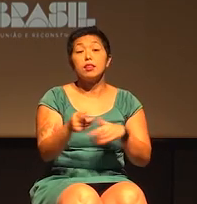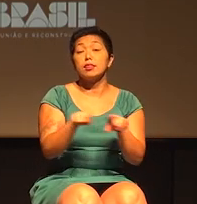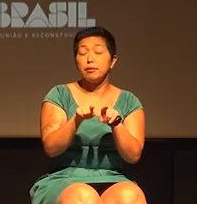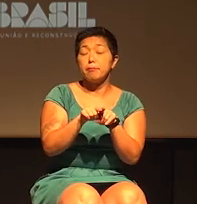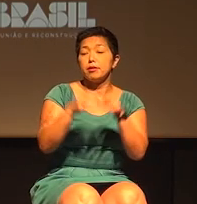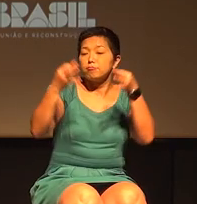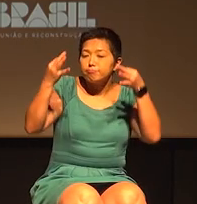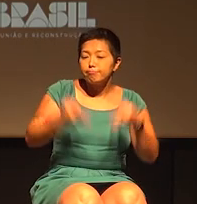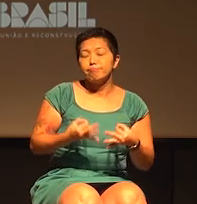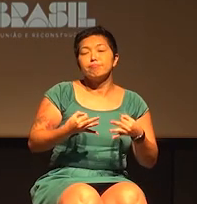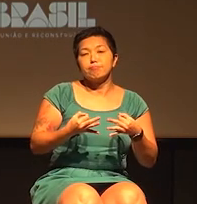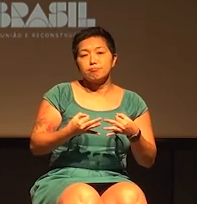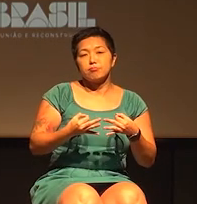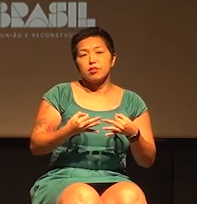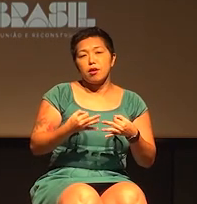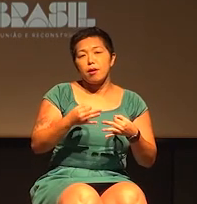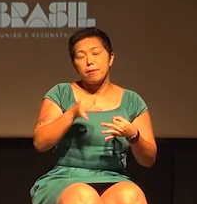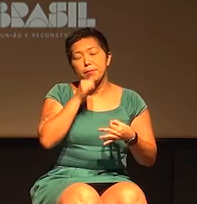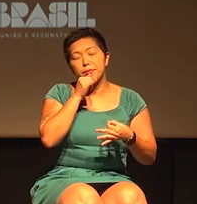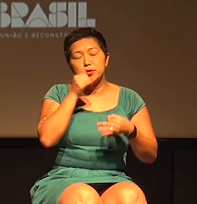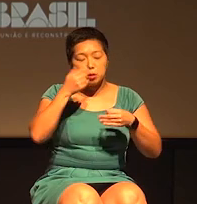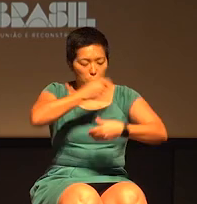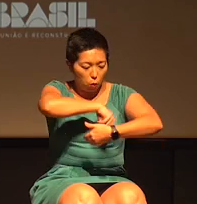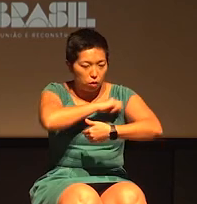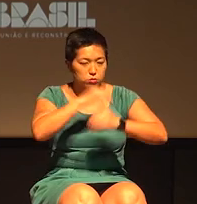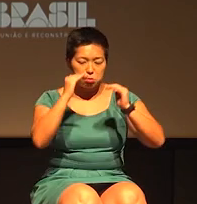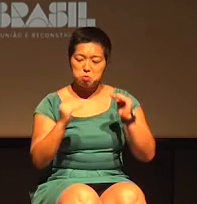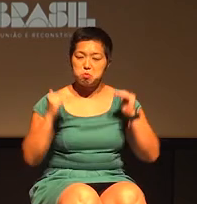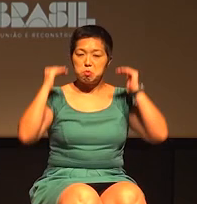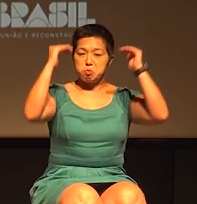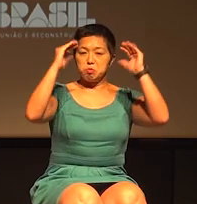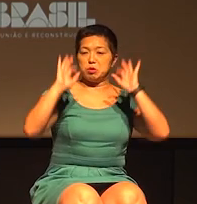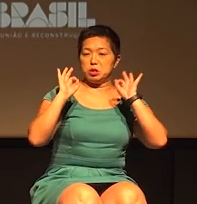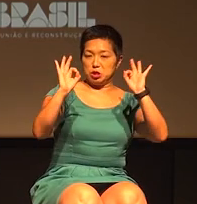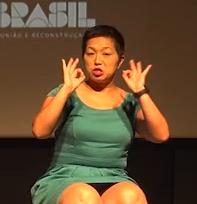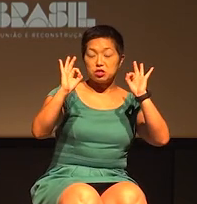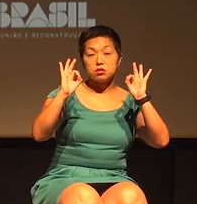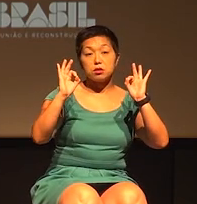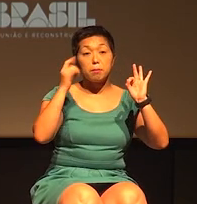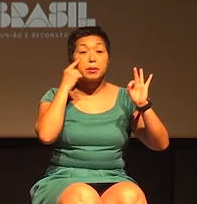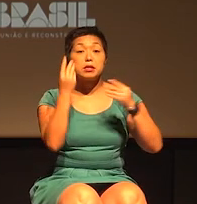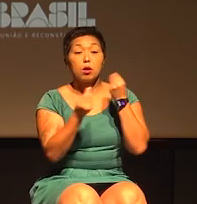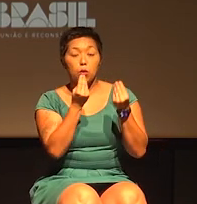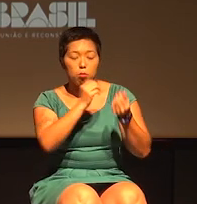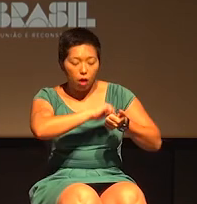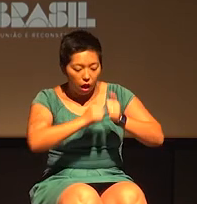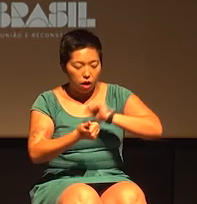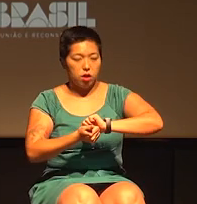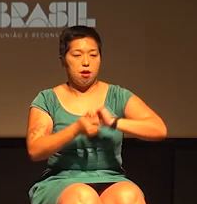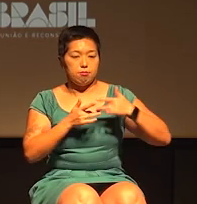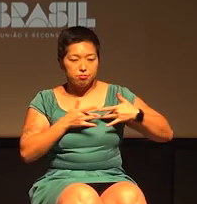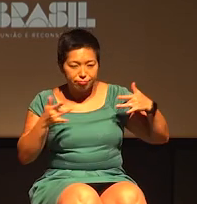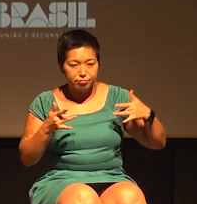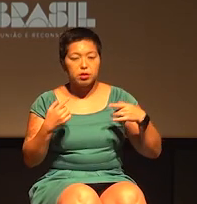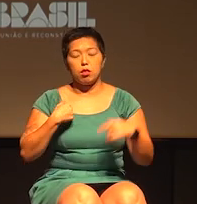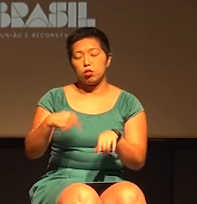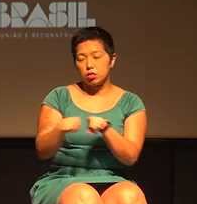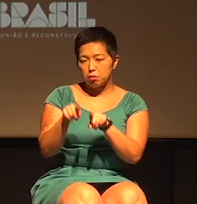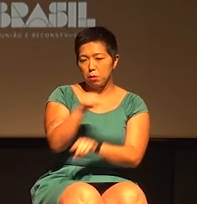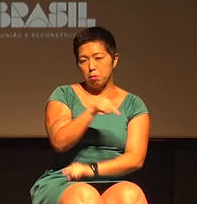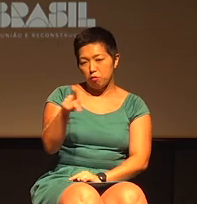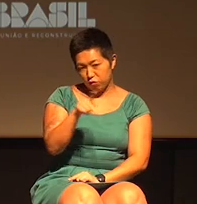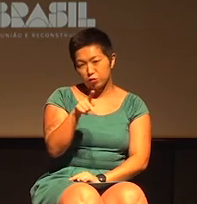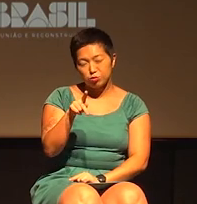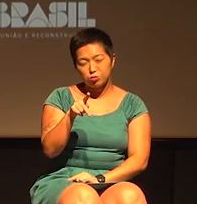que você falou né da da alta gastronomia para uma cozinha solidária e é algo que eu sempre eu também sou professora né de gastronomia